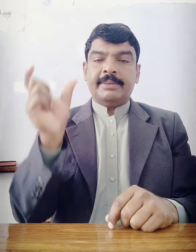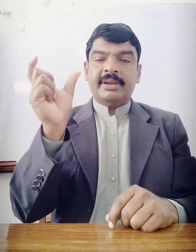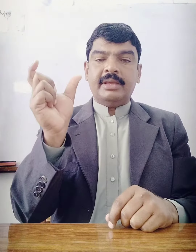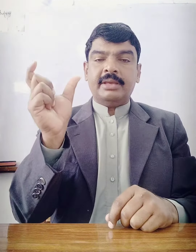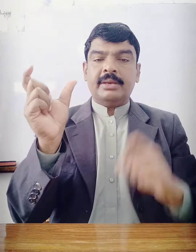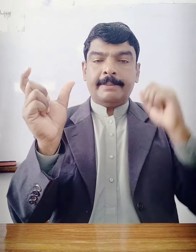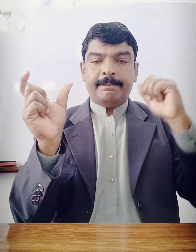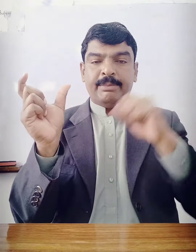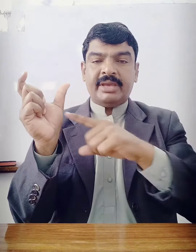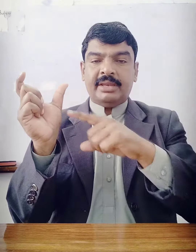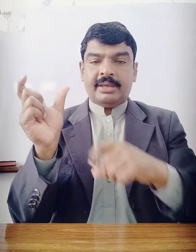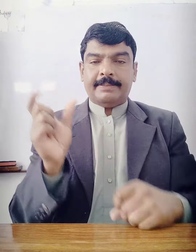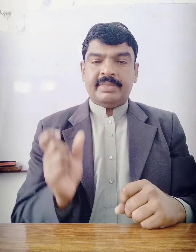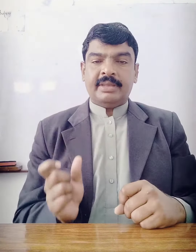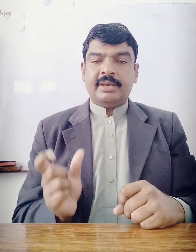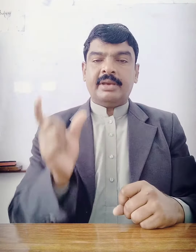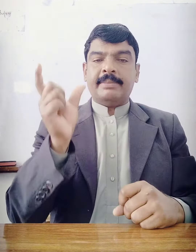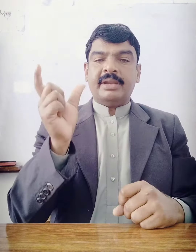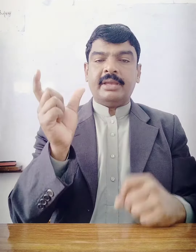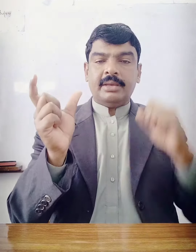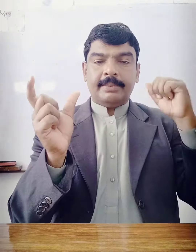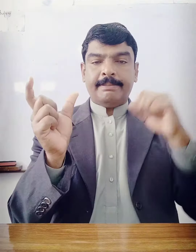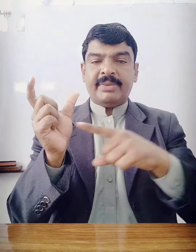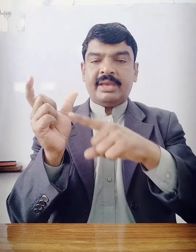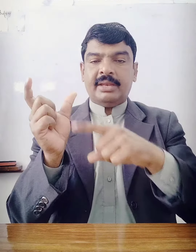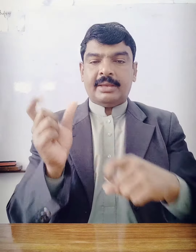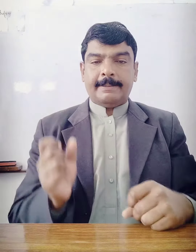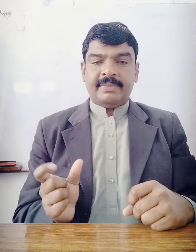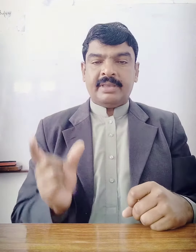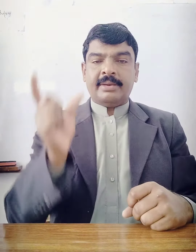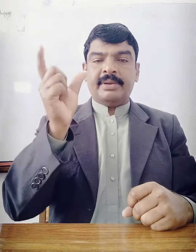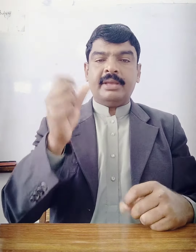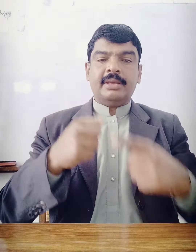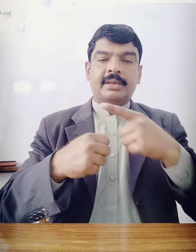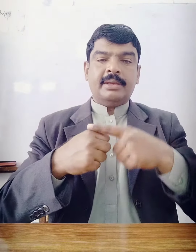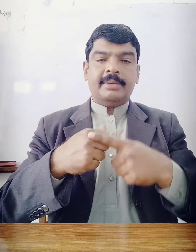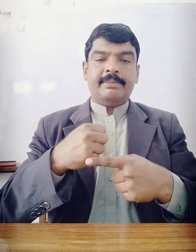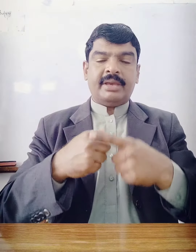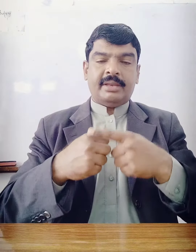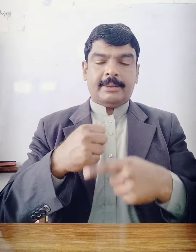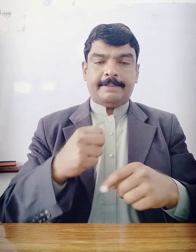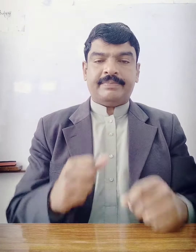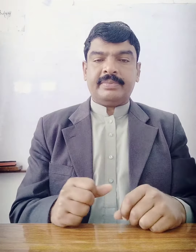कमरी महीने, कमरी महीने, कमरी महीने।